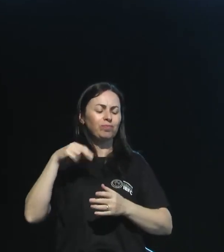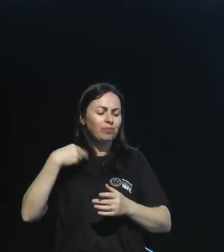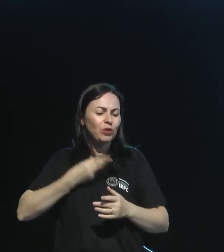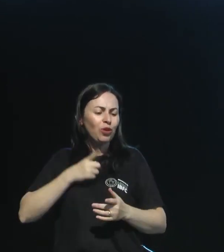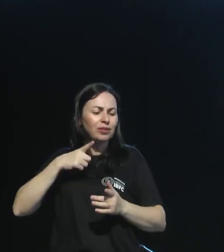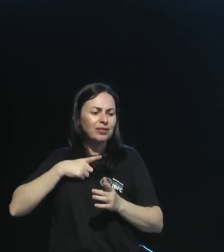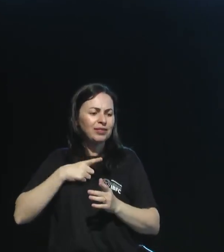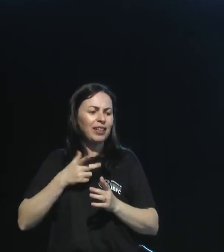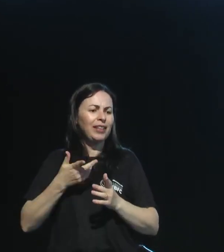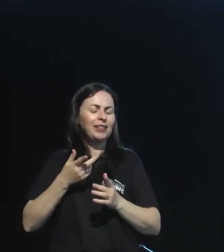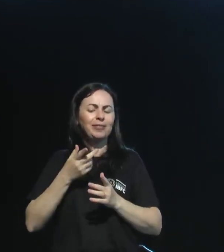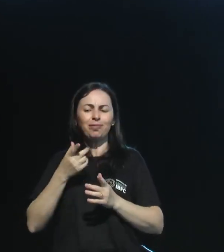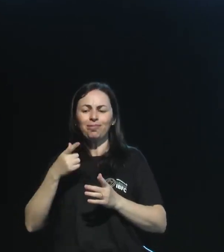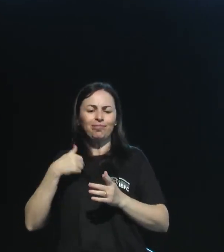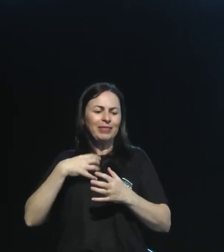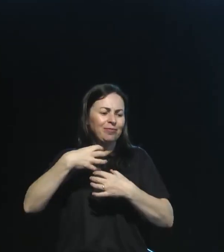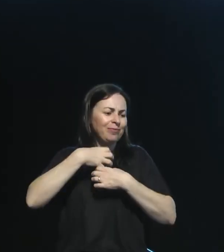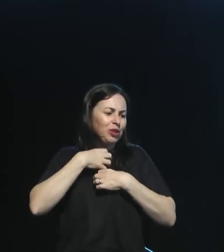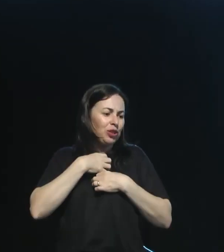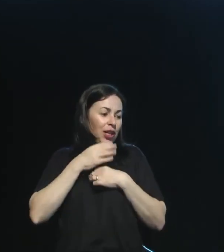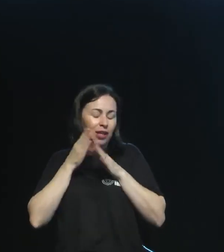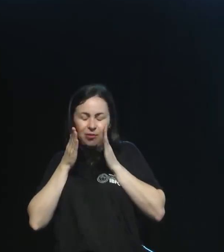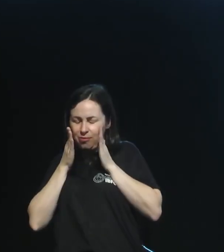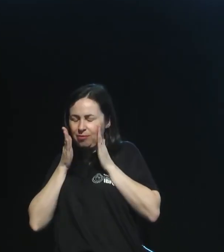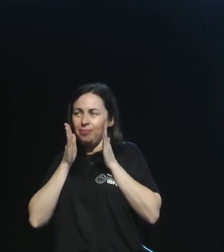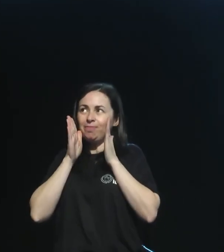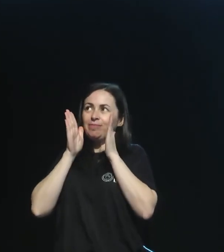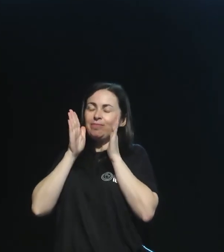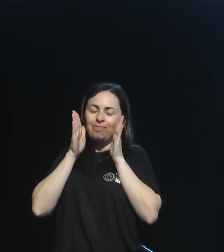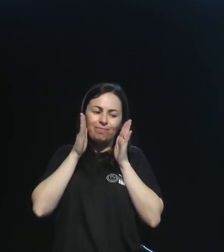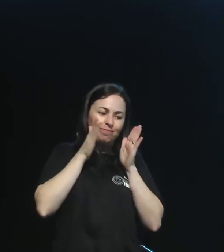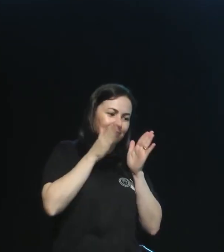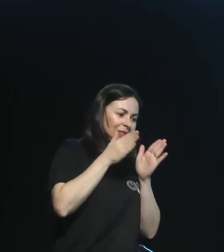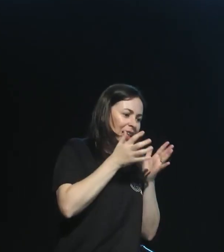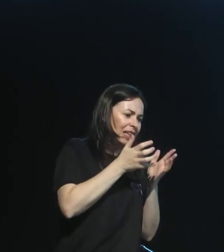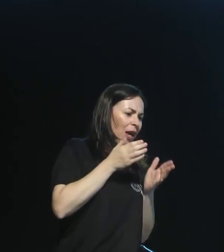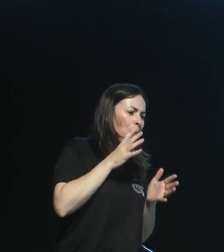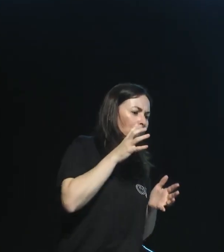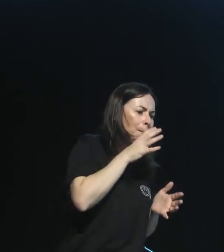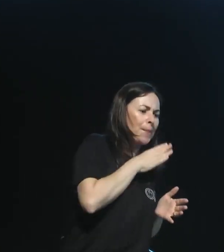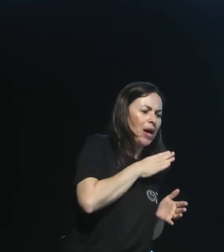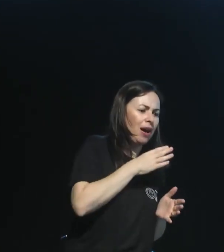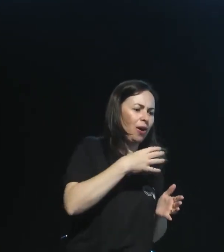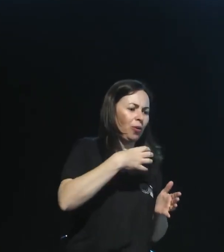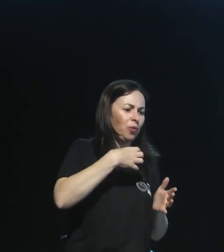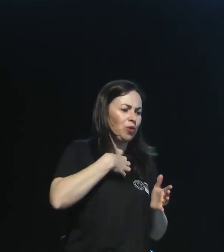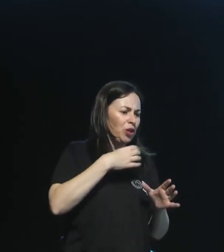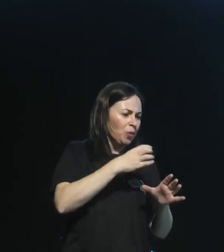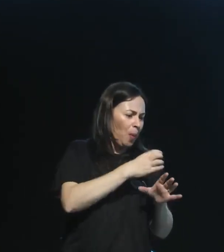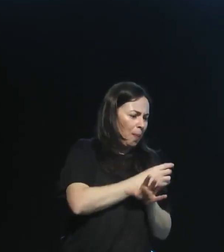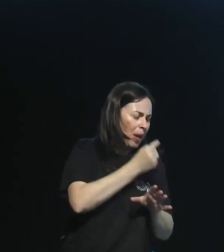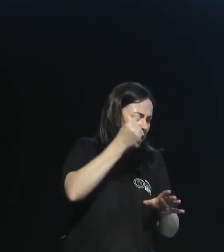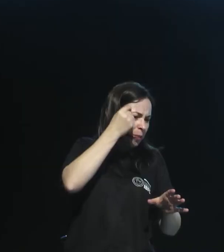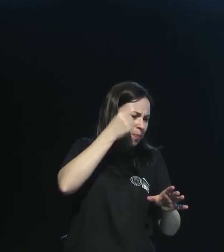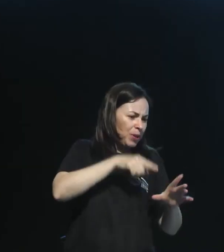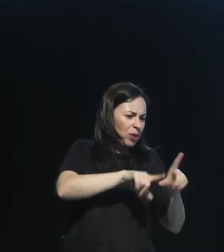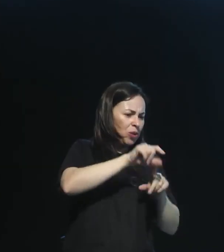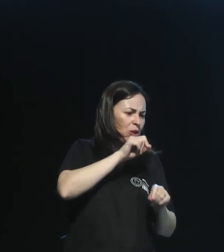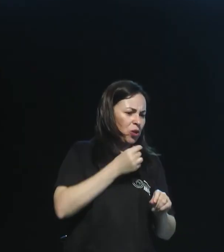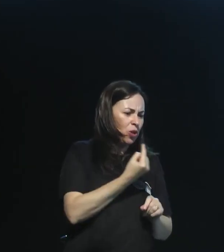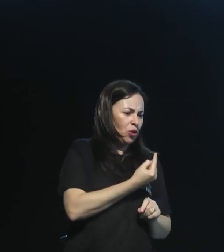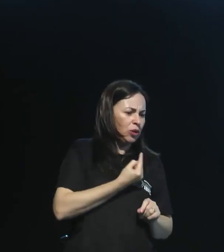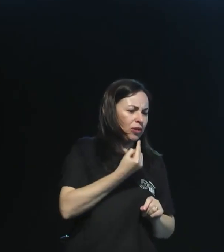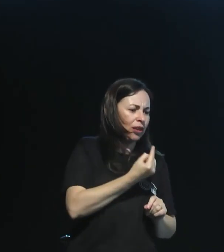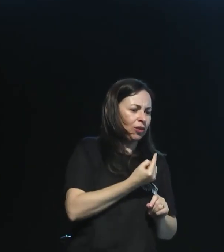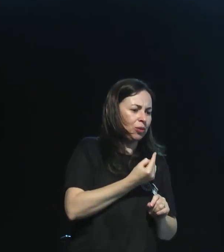para o mal, de ir para a autossuficiência, para virarmos as costas para Deus. Então,